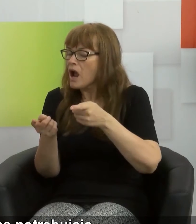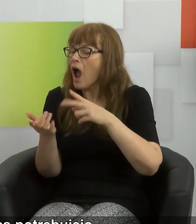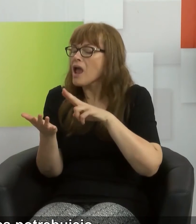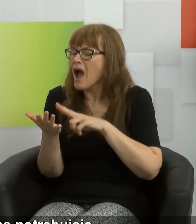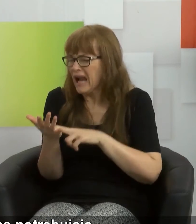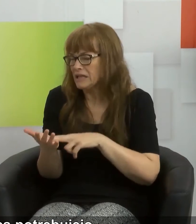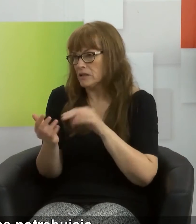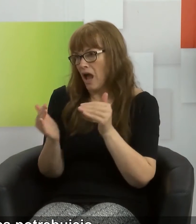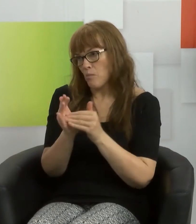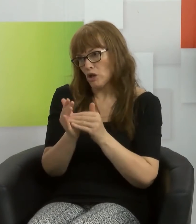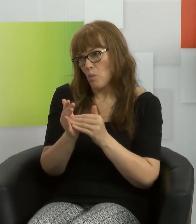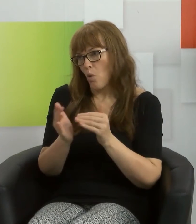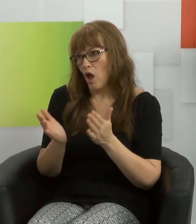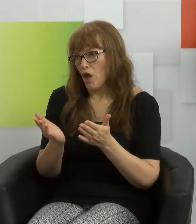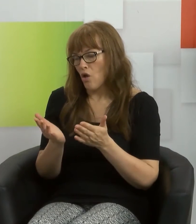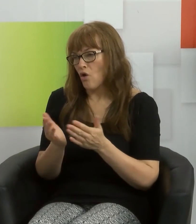res potrebujejo.